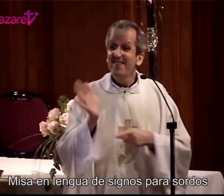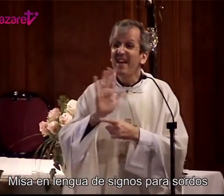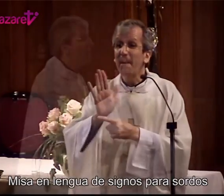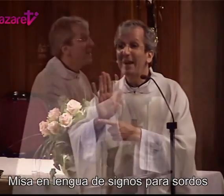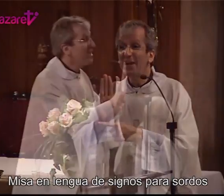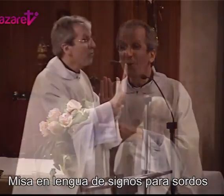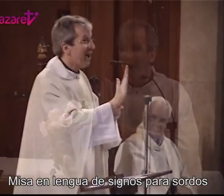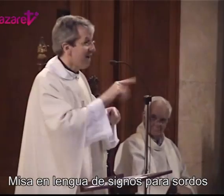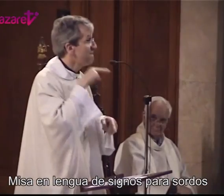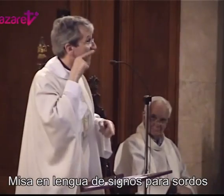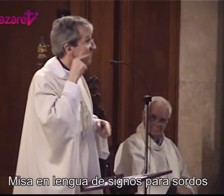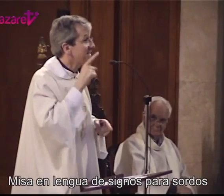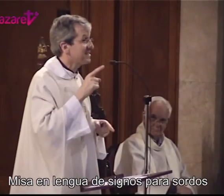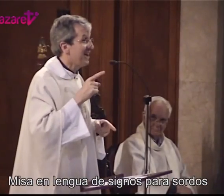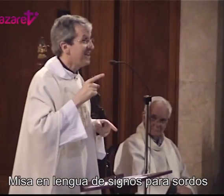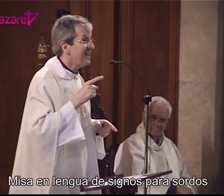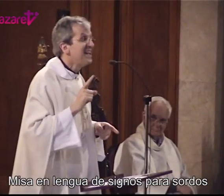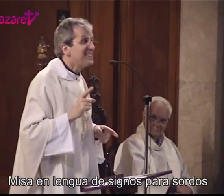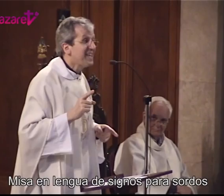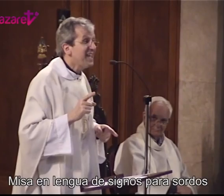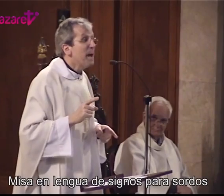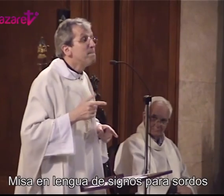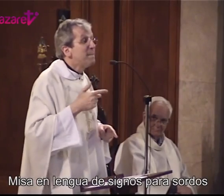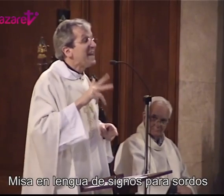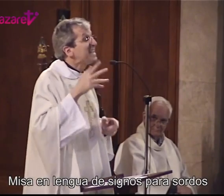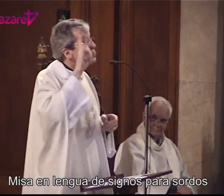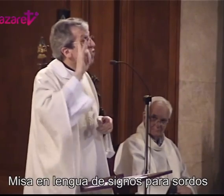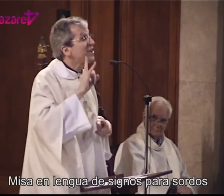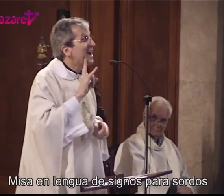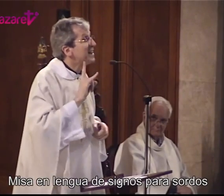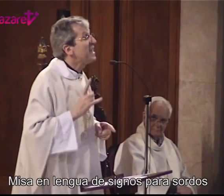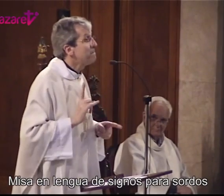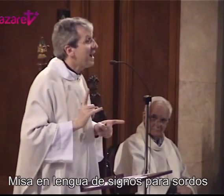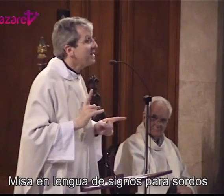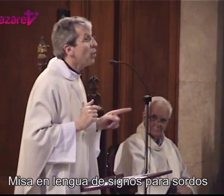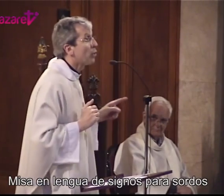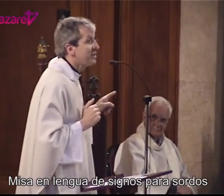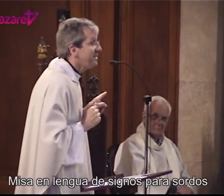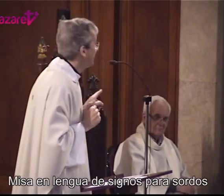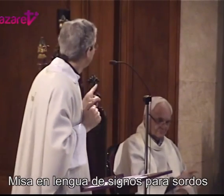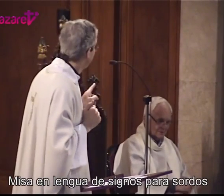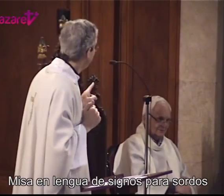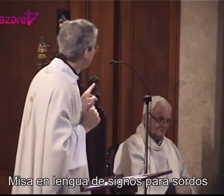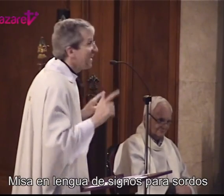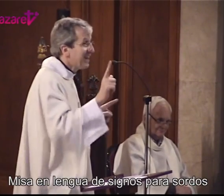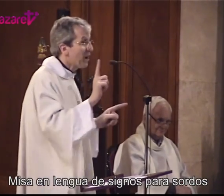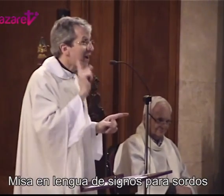la película francesa, de la historia de Marie Urtin, en la cual aquella